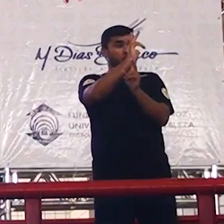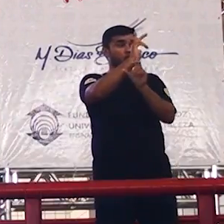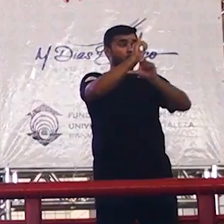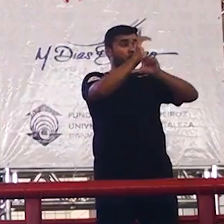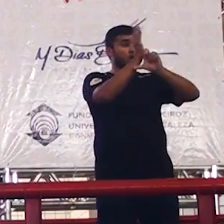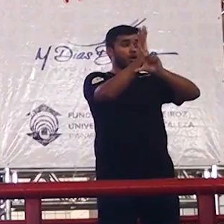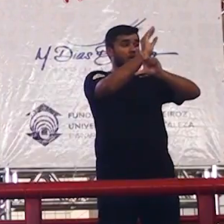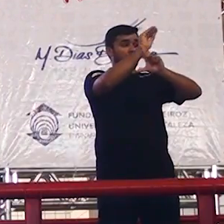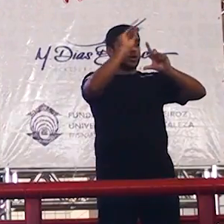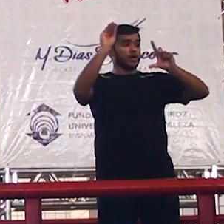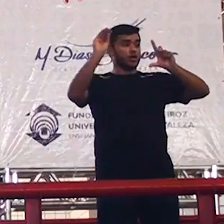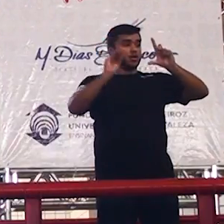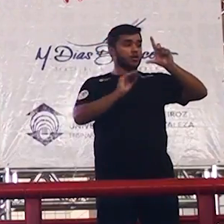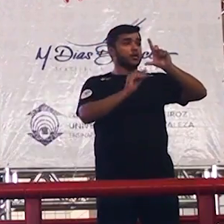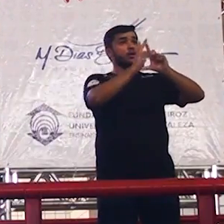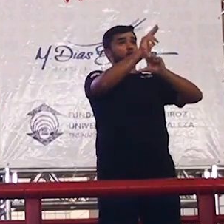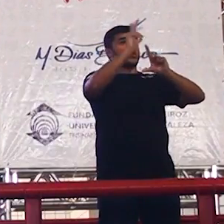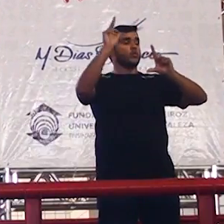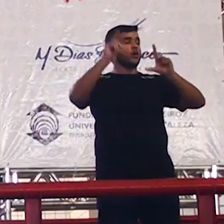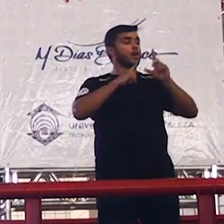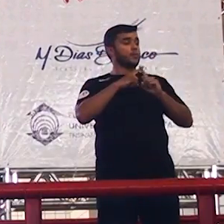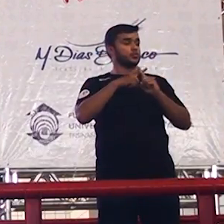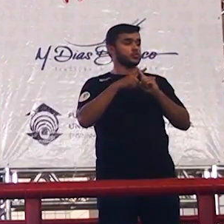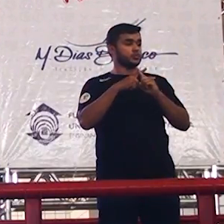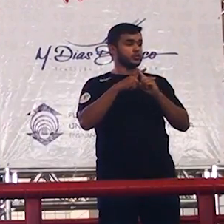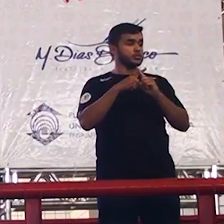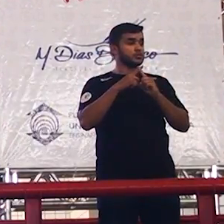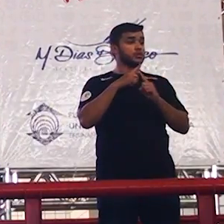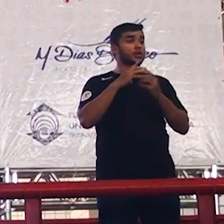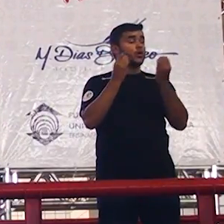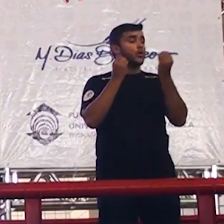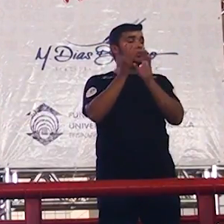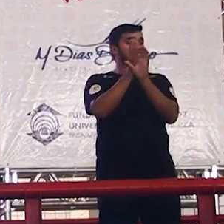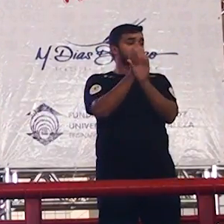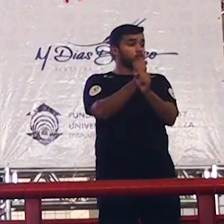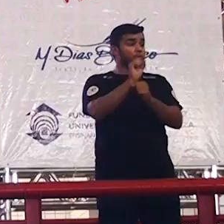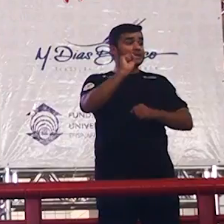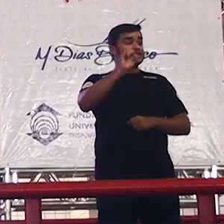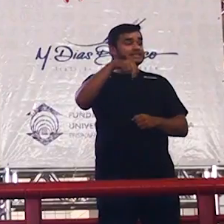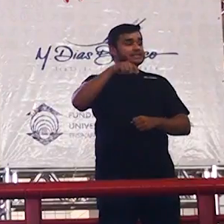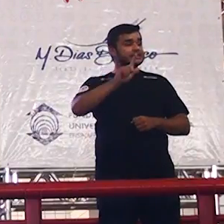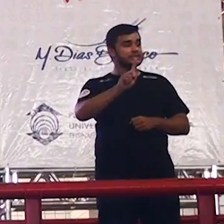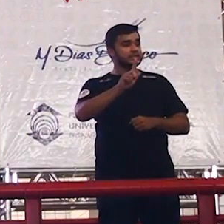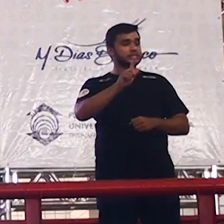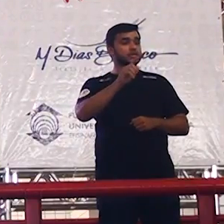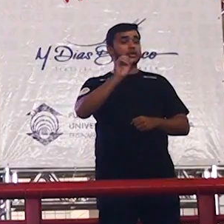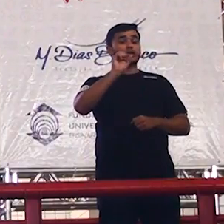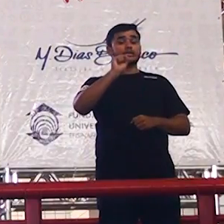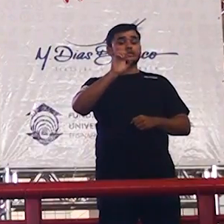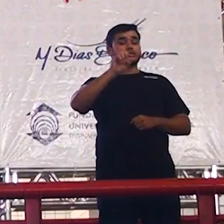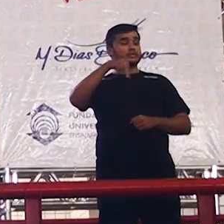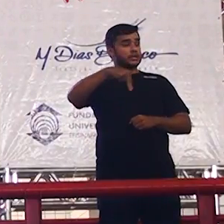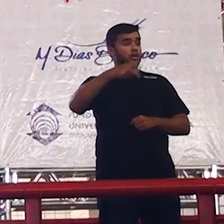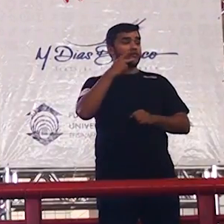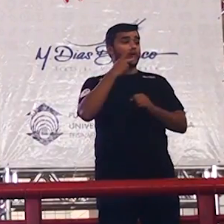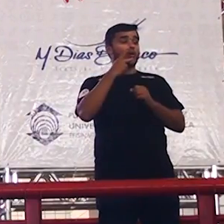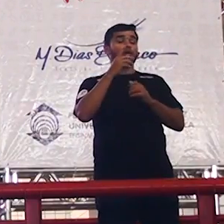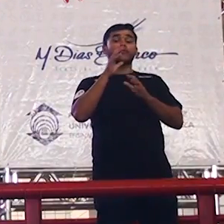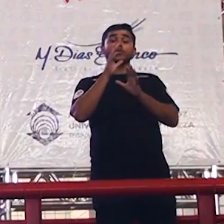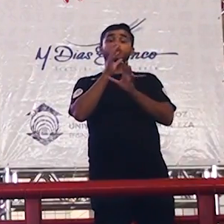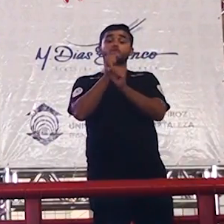pelo seno do ângulo entre eles e o resultado nós dividimos por 2.